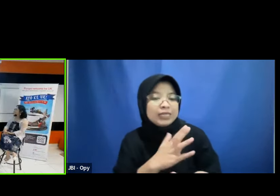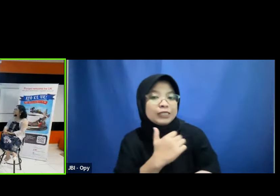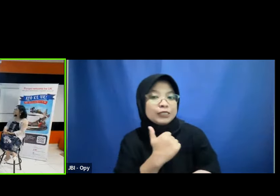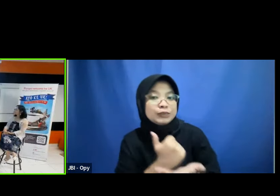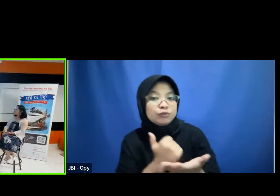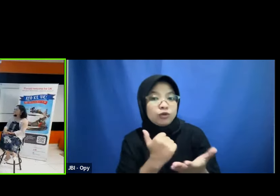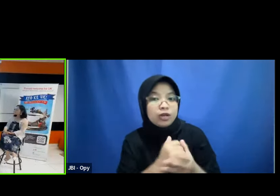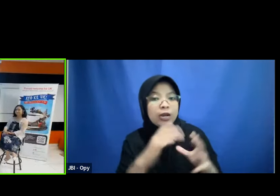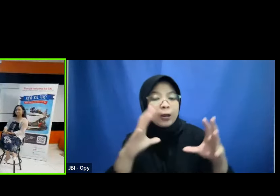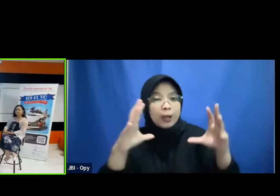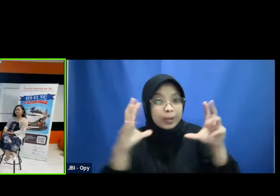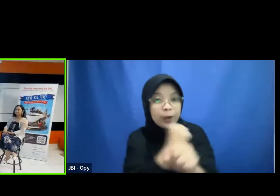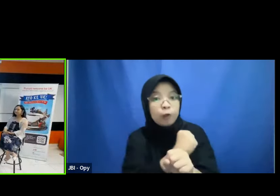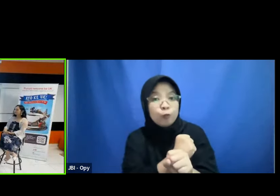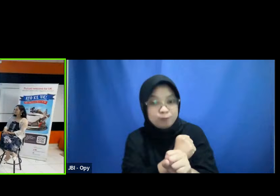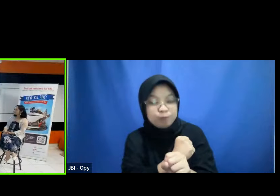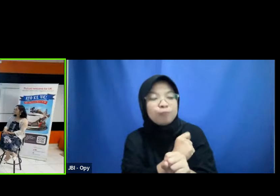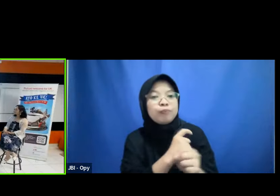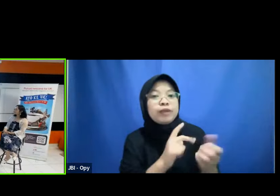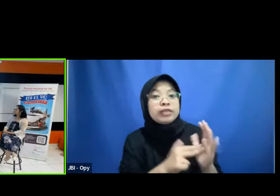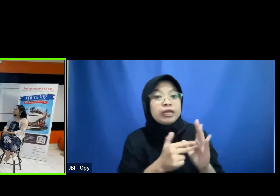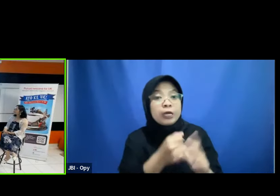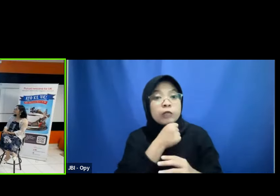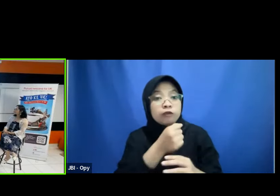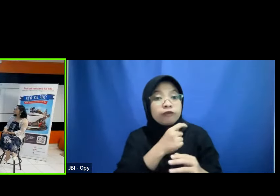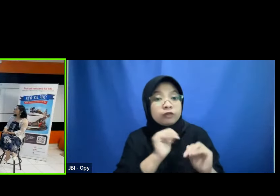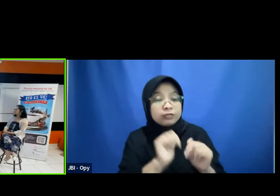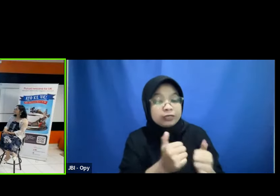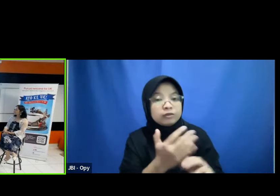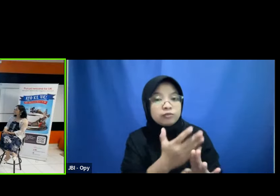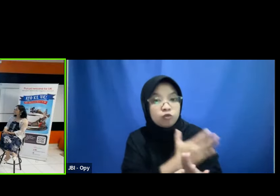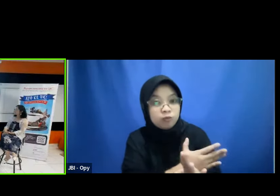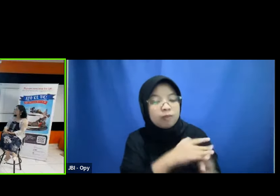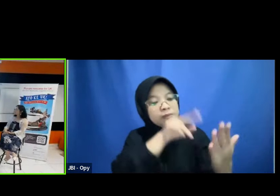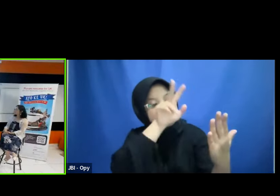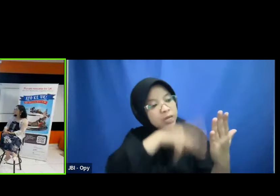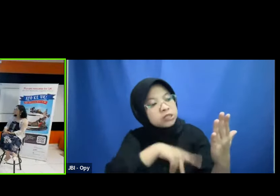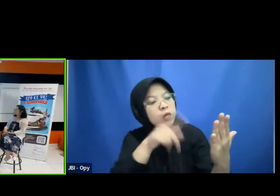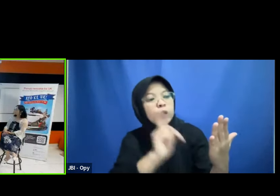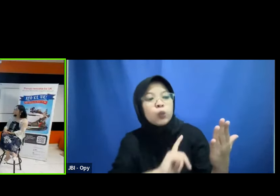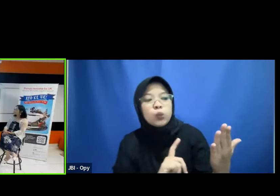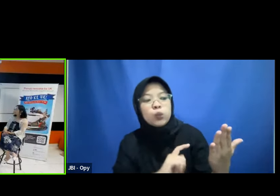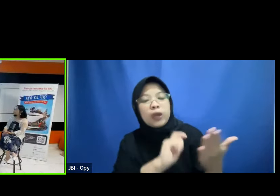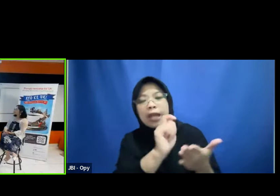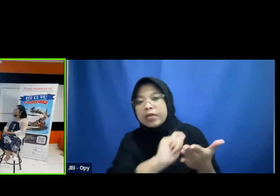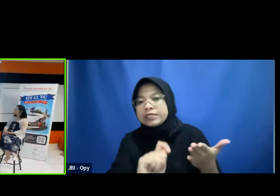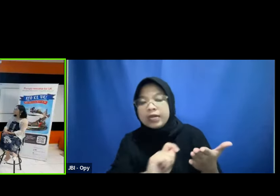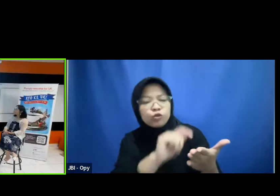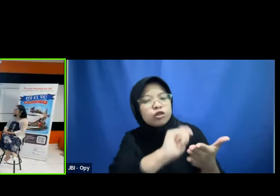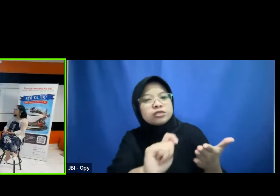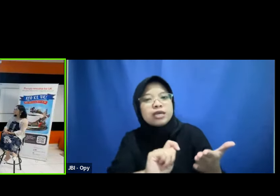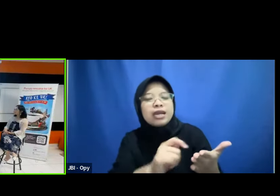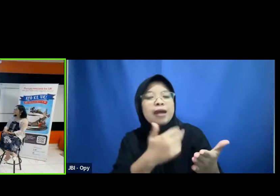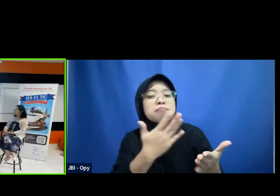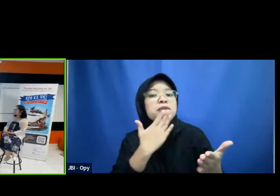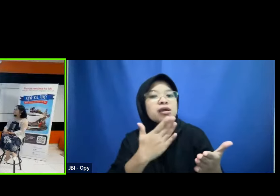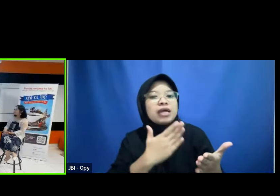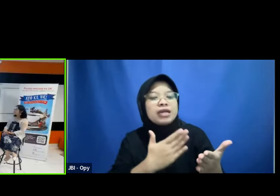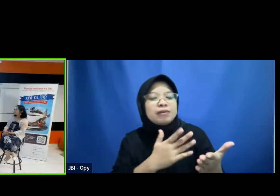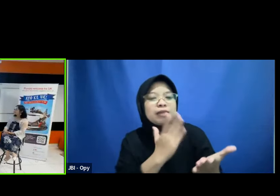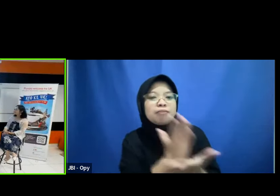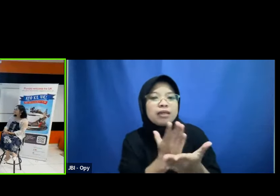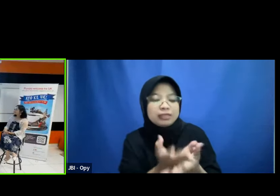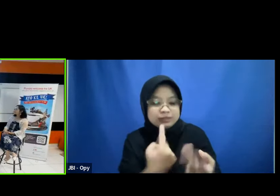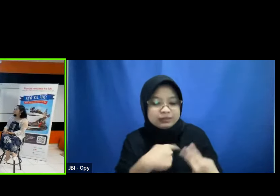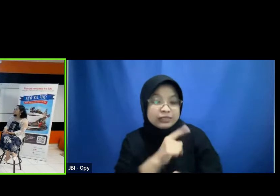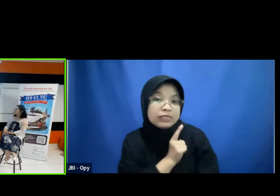merangkum jawaban yang Baat kalian persiapan buat interview kalian harus baca dulu es kalian nah es kan mungkin di es kalian terbatas ya menceritakan tentang diri kalian